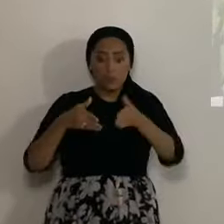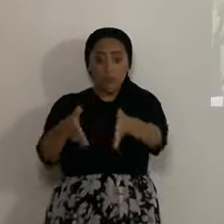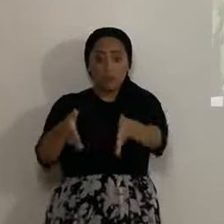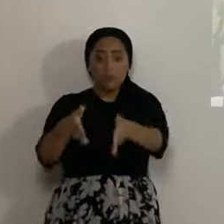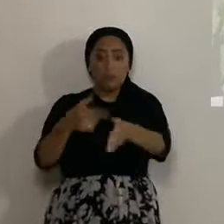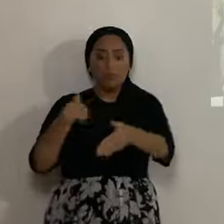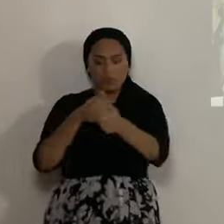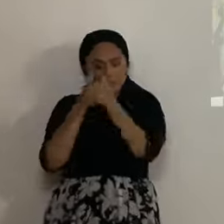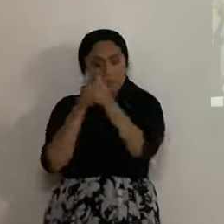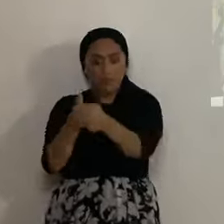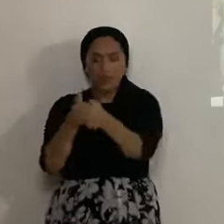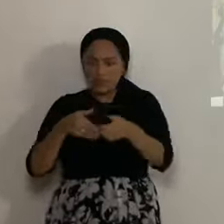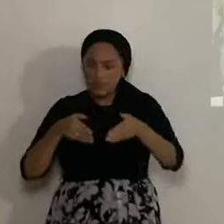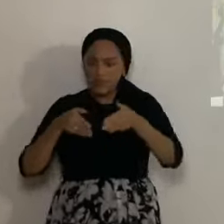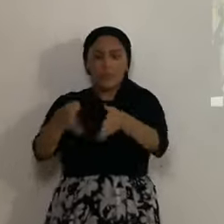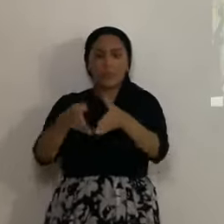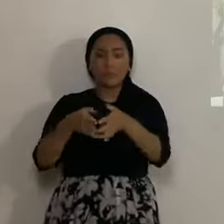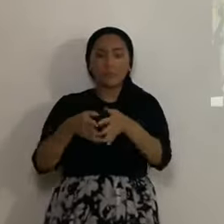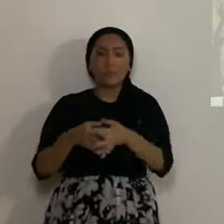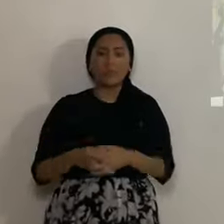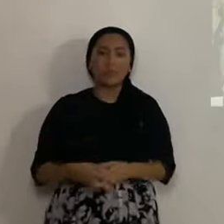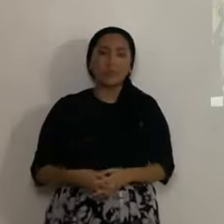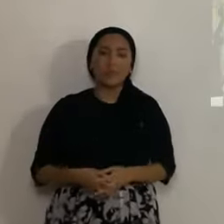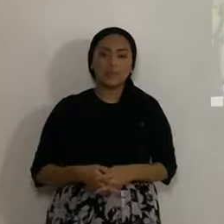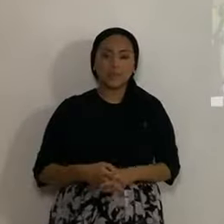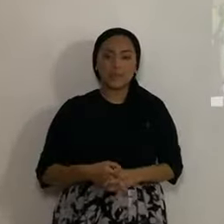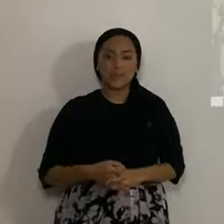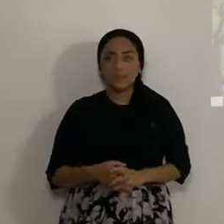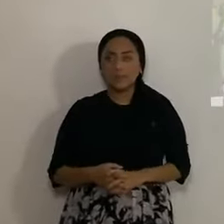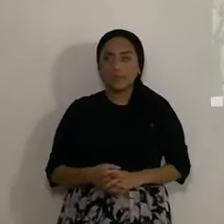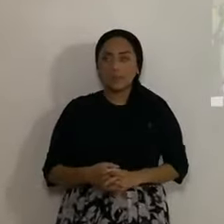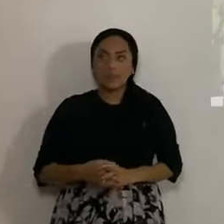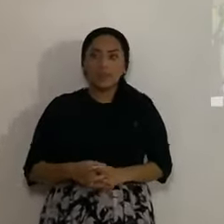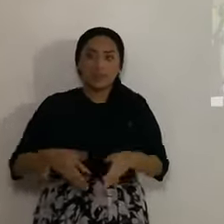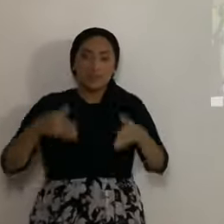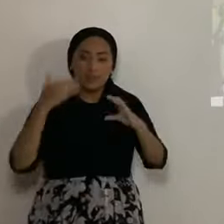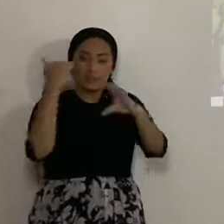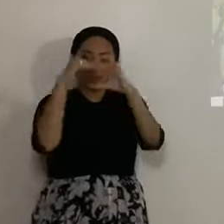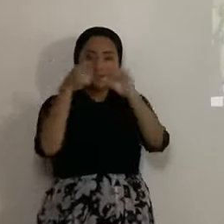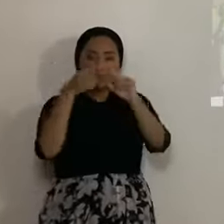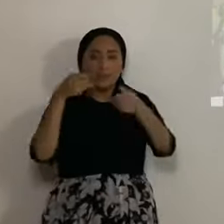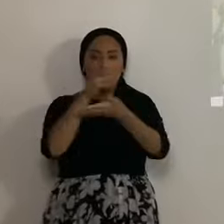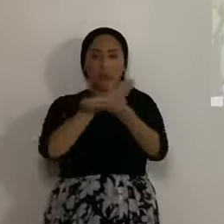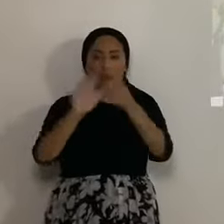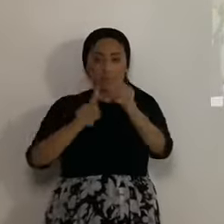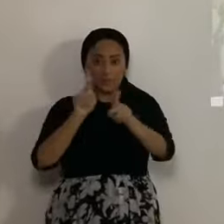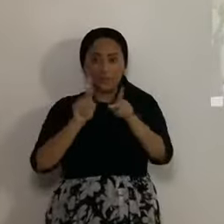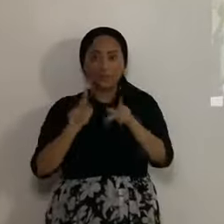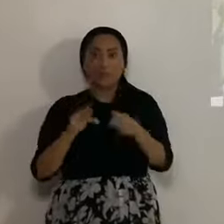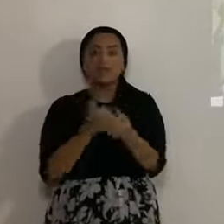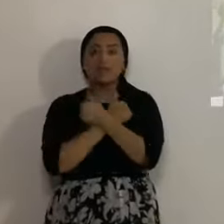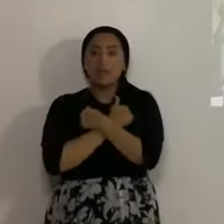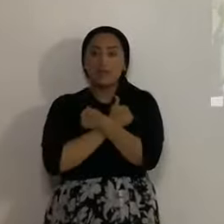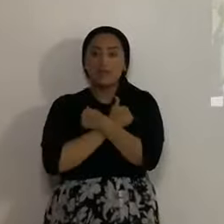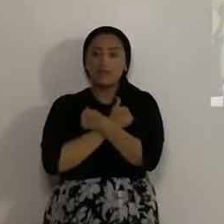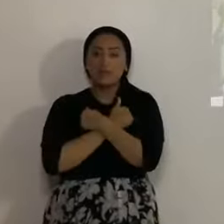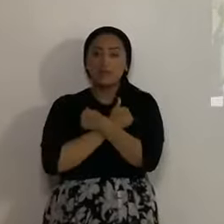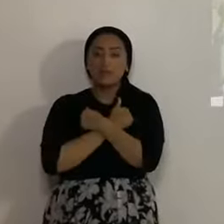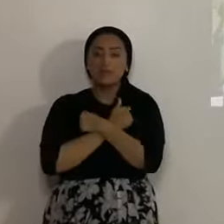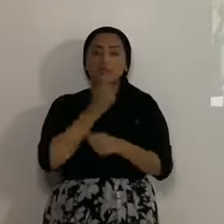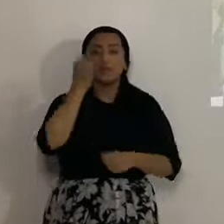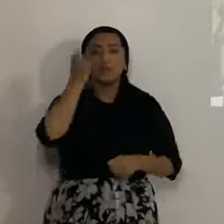por el andar. Entonces, el mensaje de los santos es amor, es